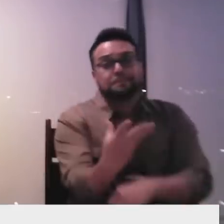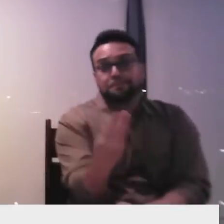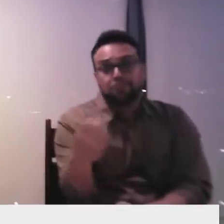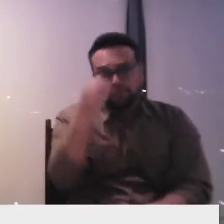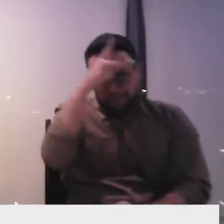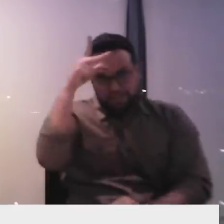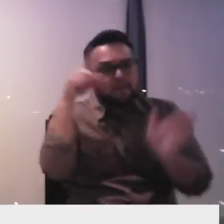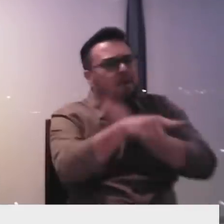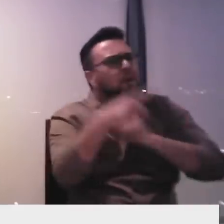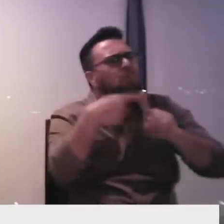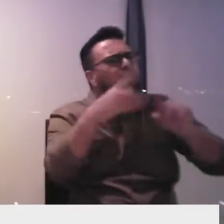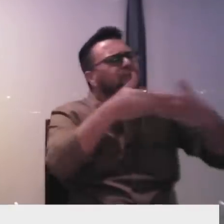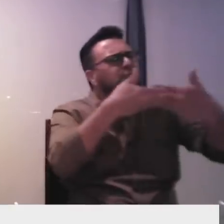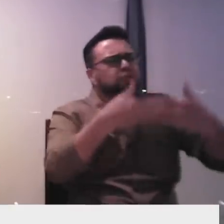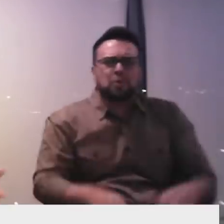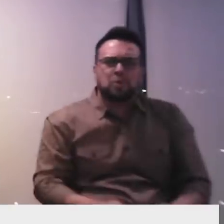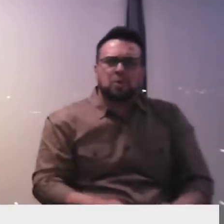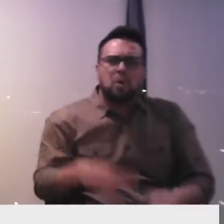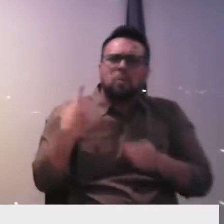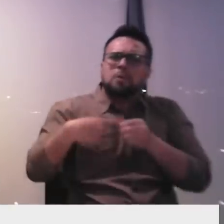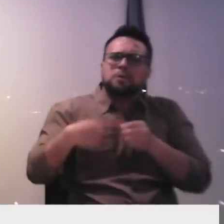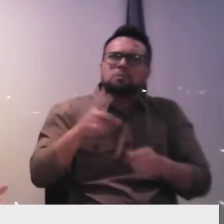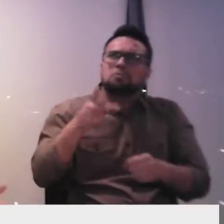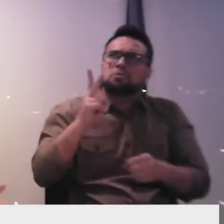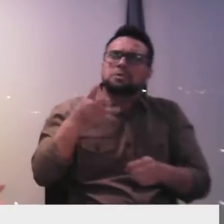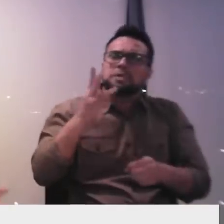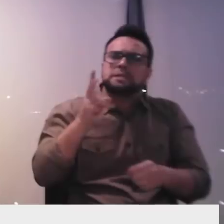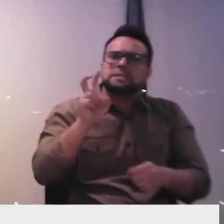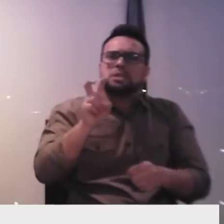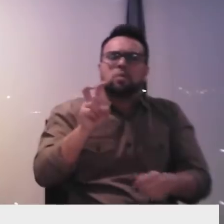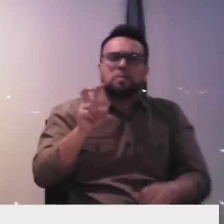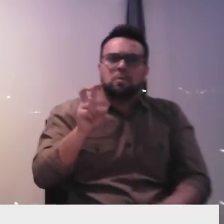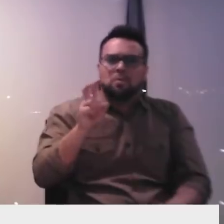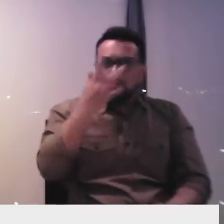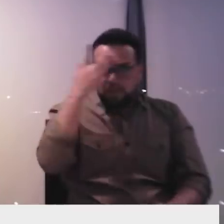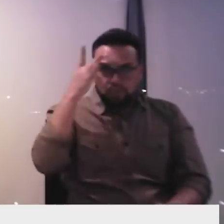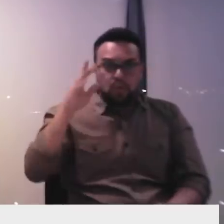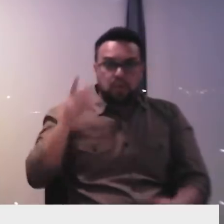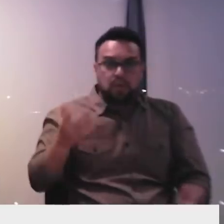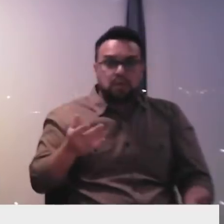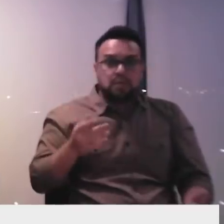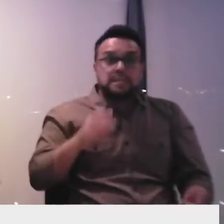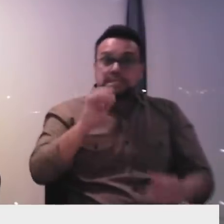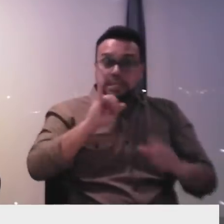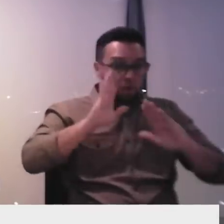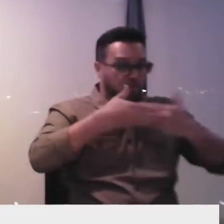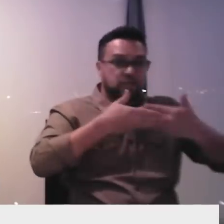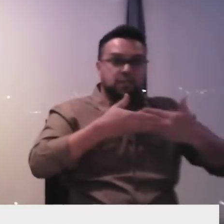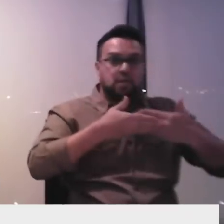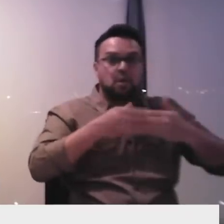que você fechou o teu município que tem 2, 3, 5 mil habitantes? Presidente, se não tivesse fechado, eu poderia ser acusado de